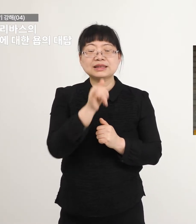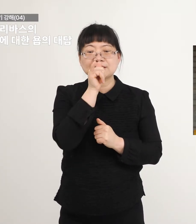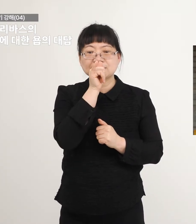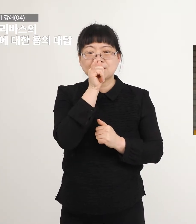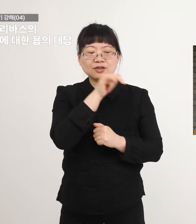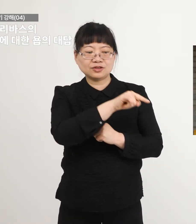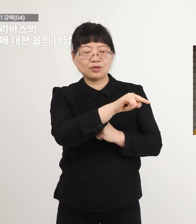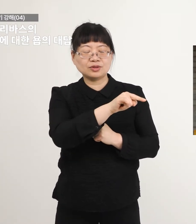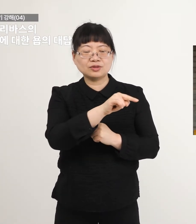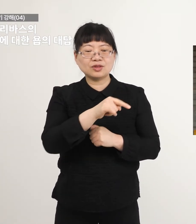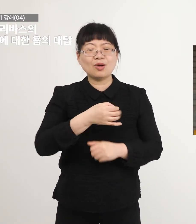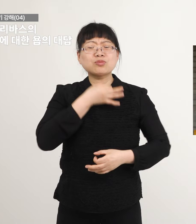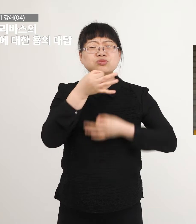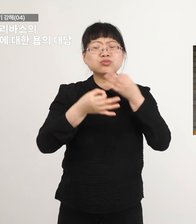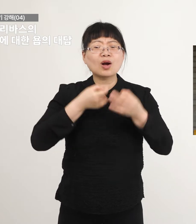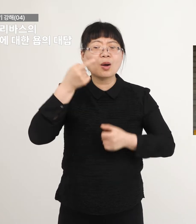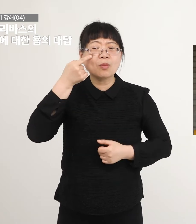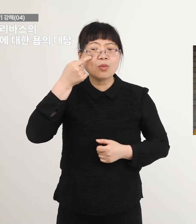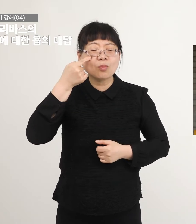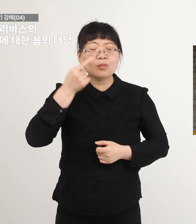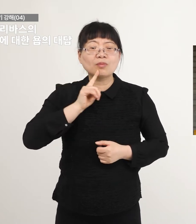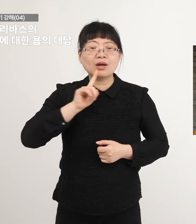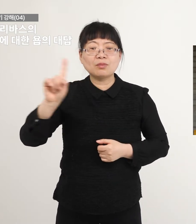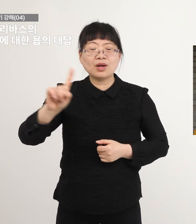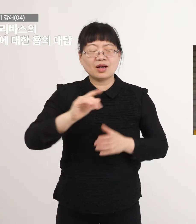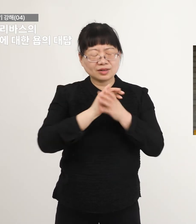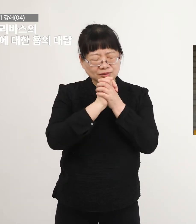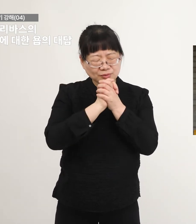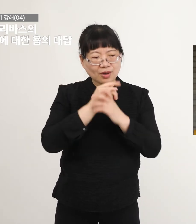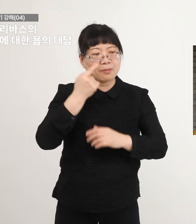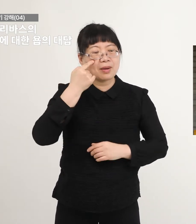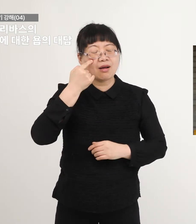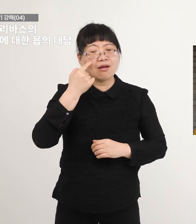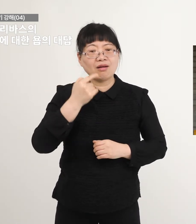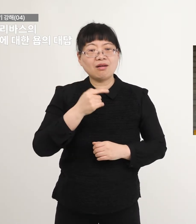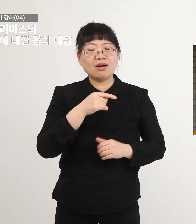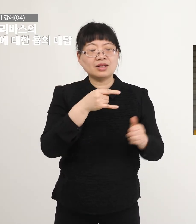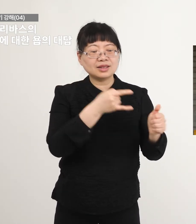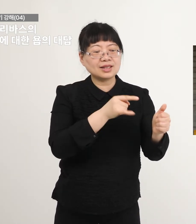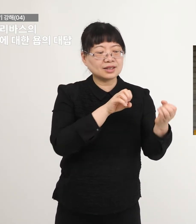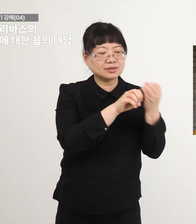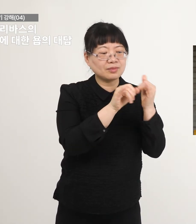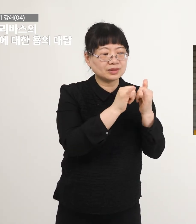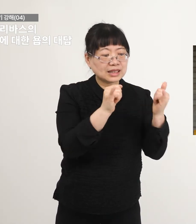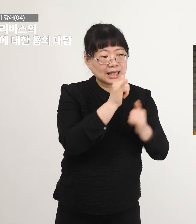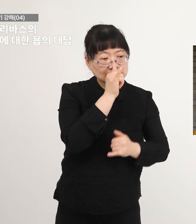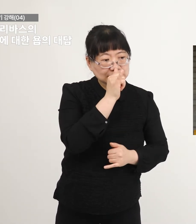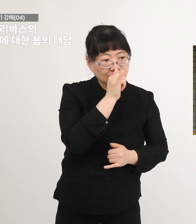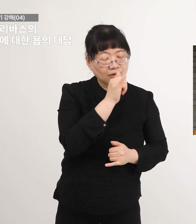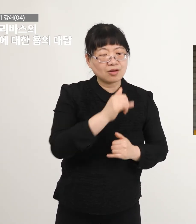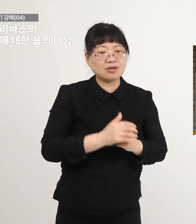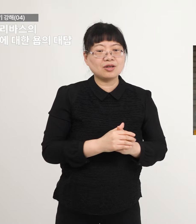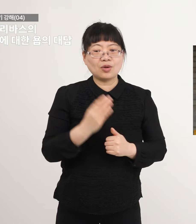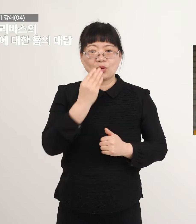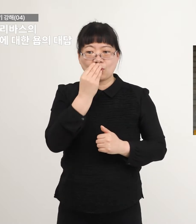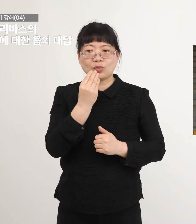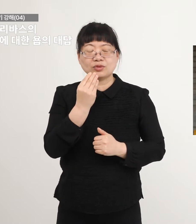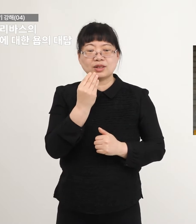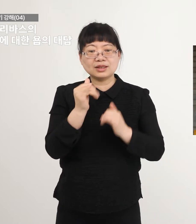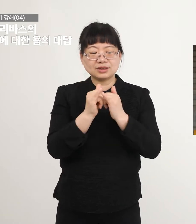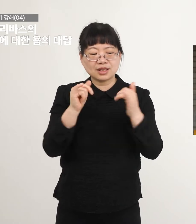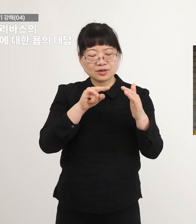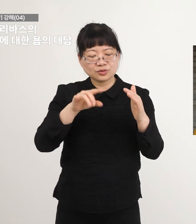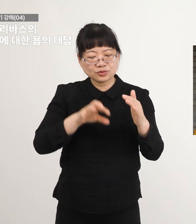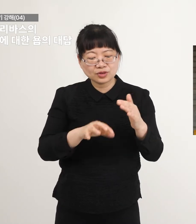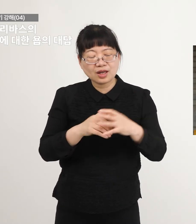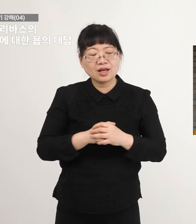이어집니다. 너는 부르짖어 보라. 무슨 얘기예요? 너 기도해봐. 네게 응답할 자가 있겠느냐? 거룩한 자